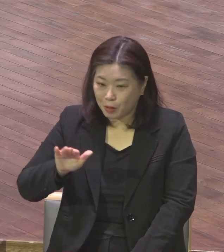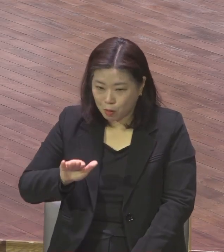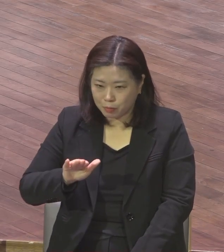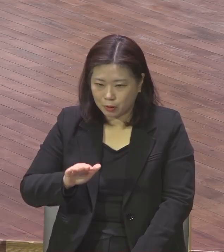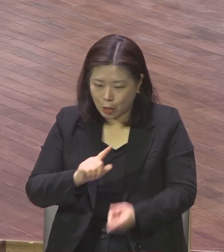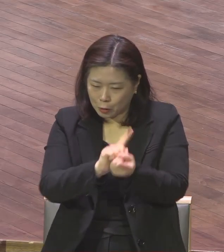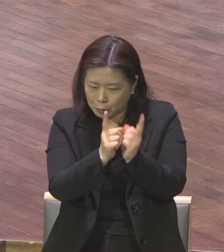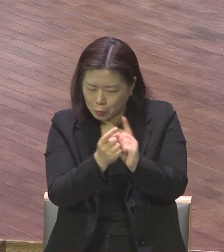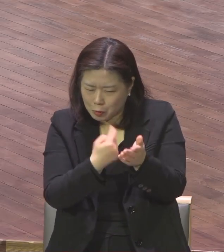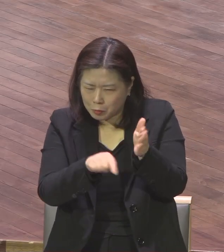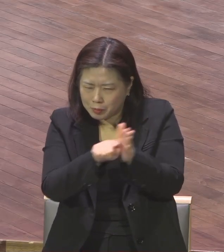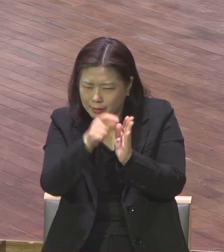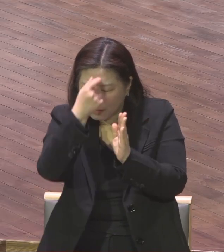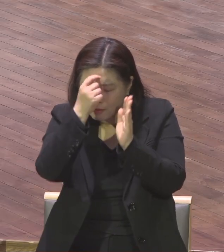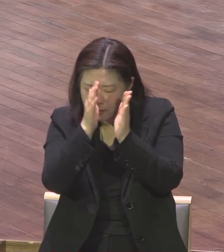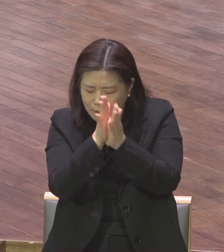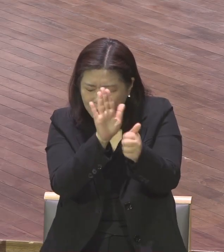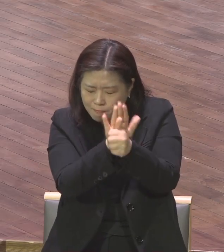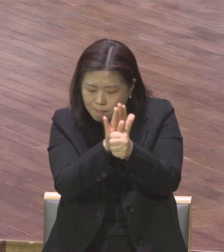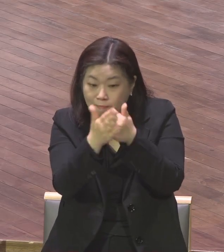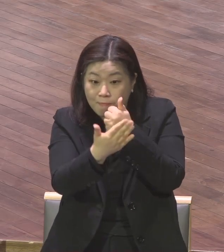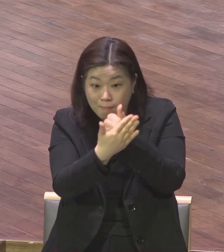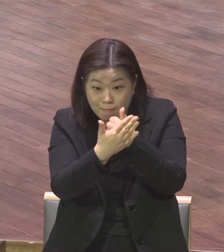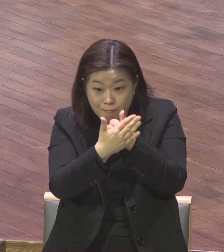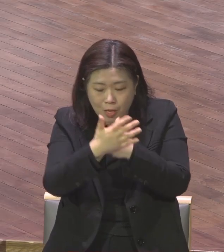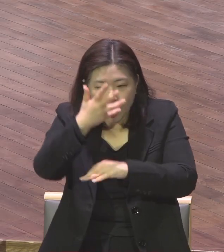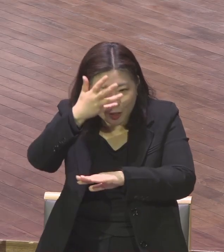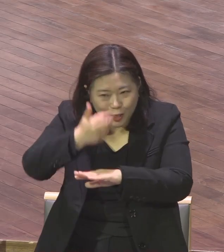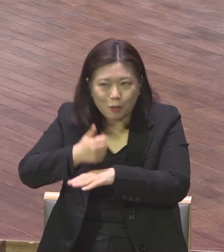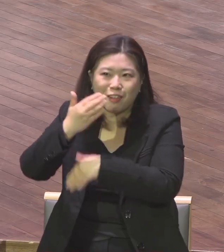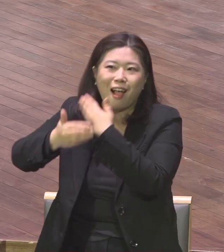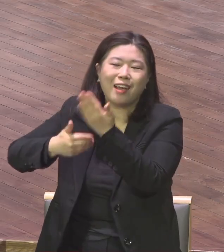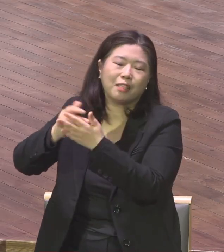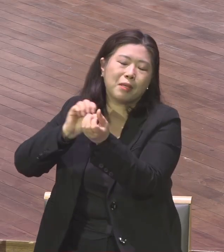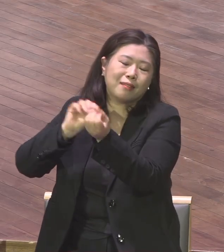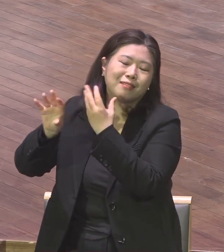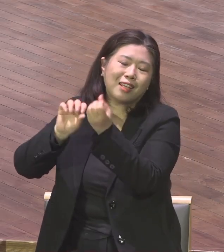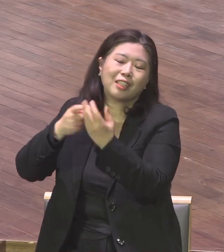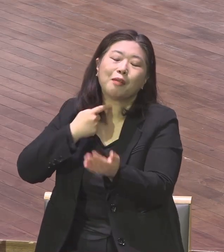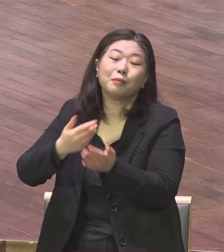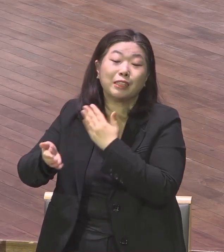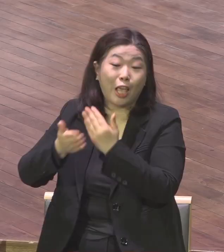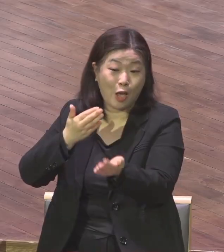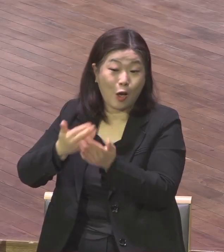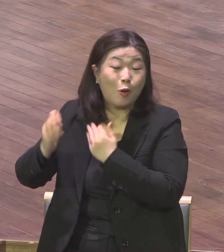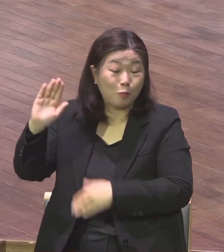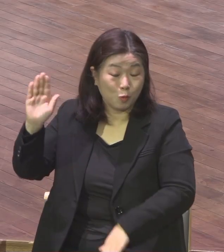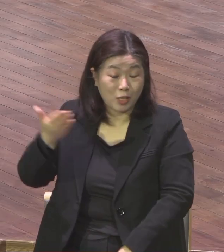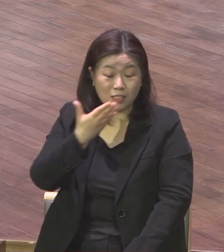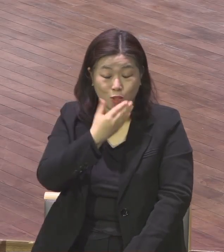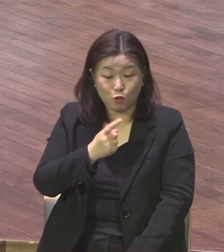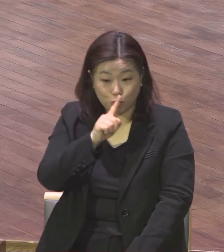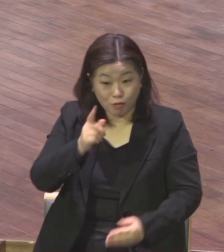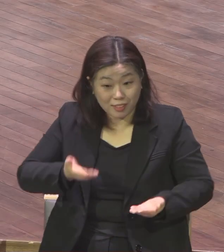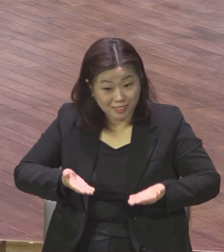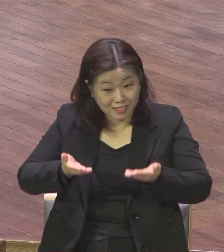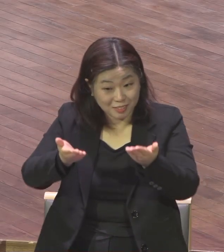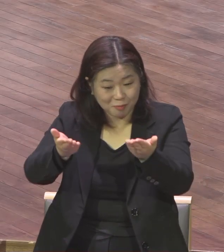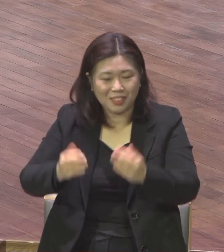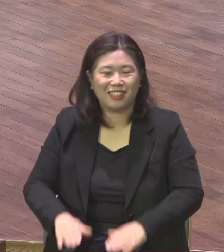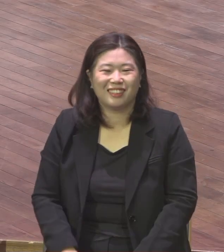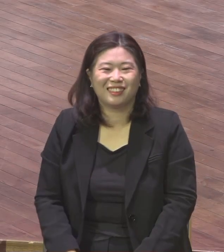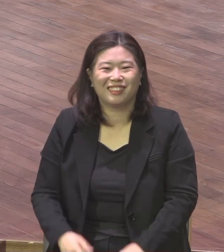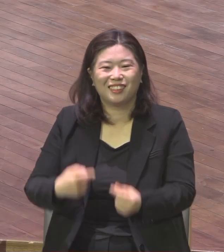하나님께서 이루시는 산 역사를 체험하는 주역들로 당당히 서시기를 주님으로 축복합니다.